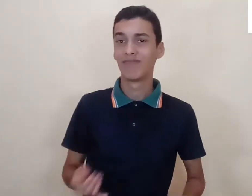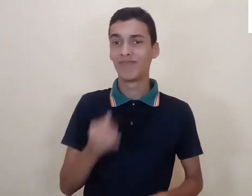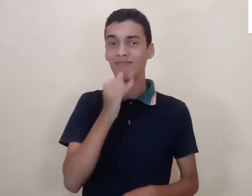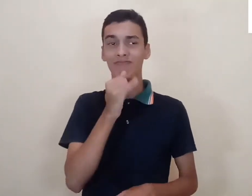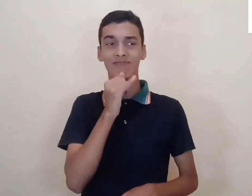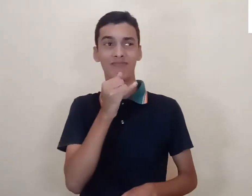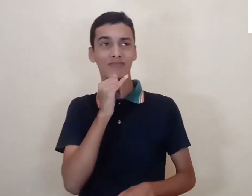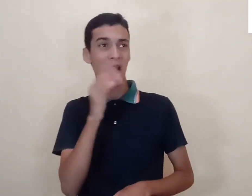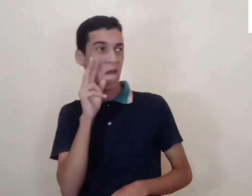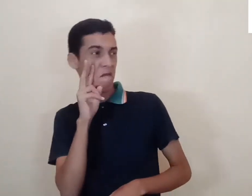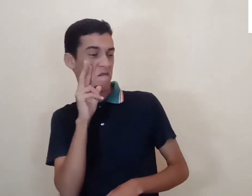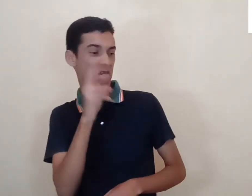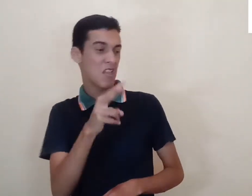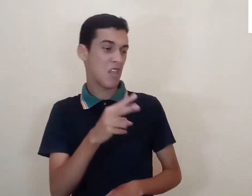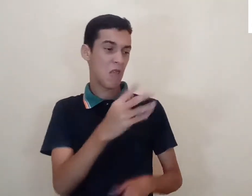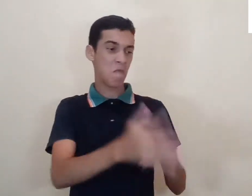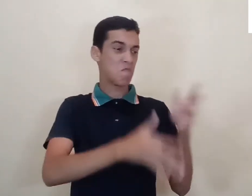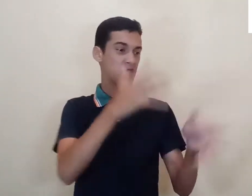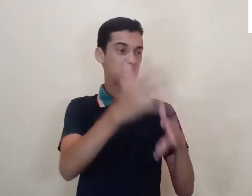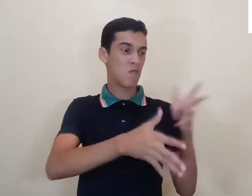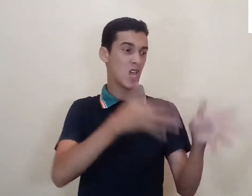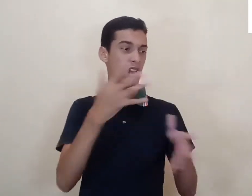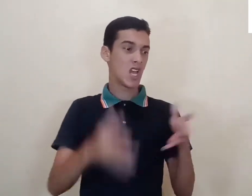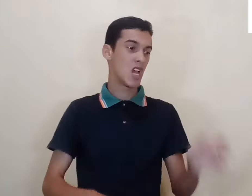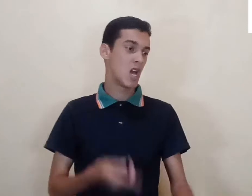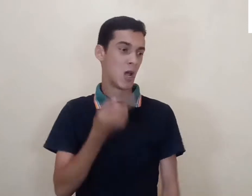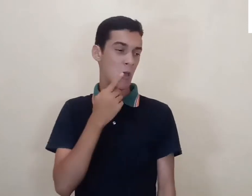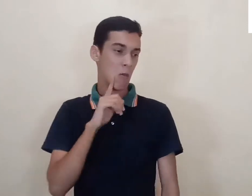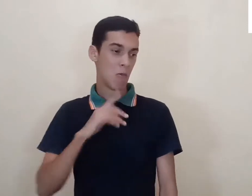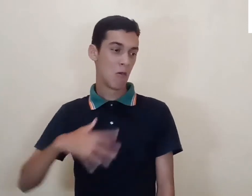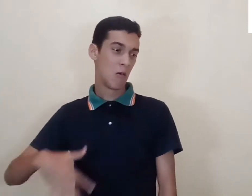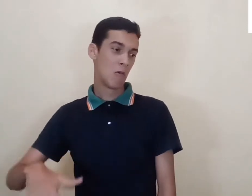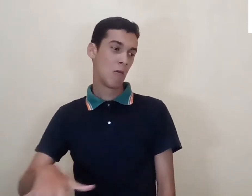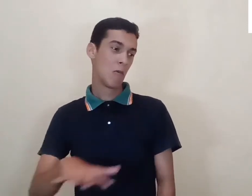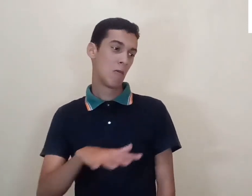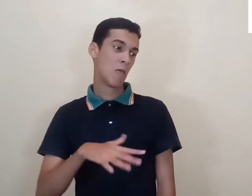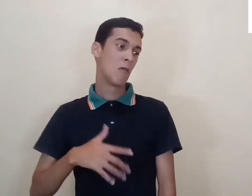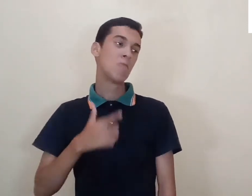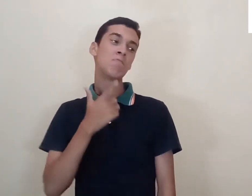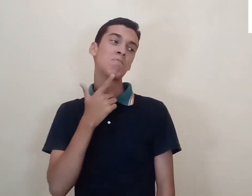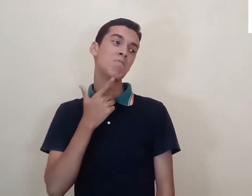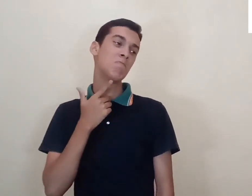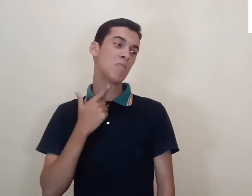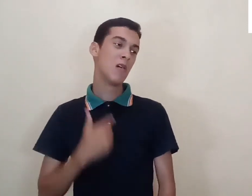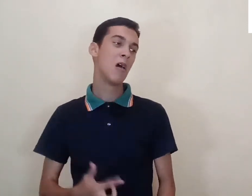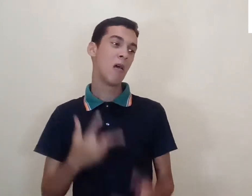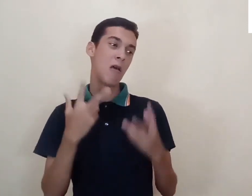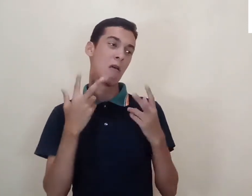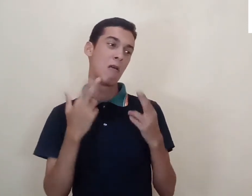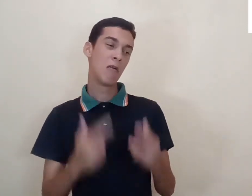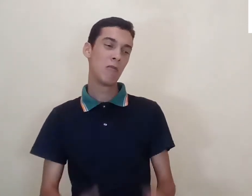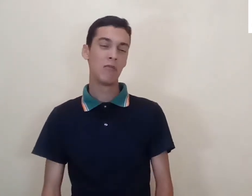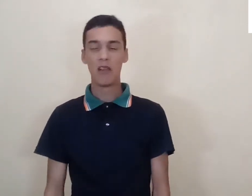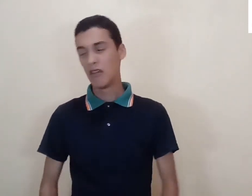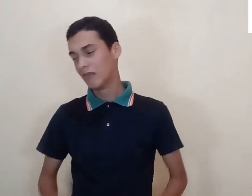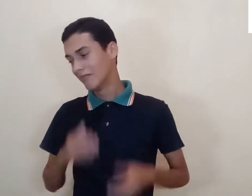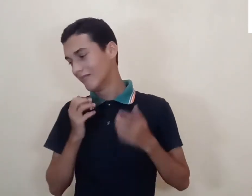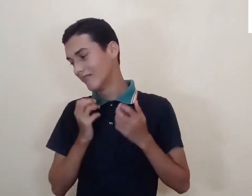exemplo, às vezes vemos uma pessoa que é mais habilidosa do que nós na Libras e chegamos a babar por causa da